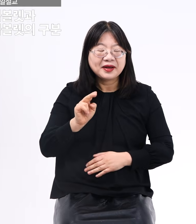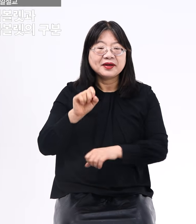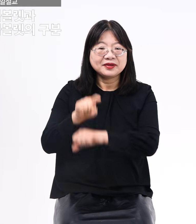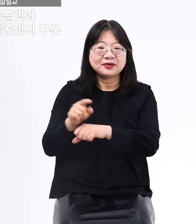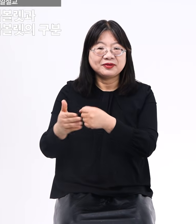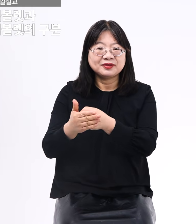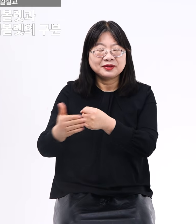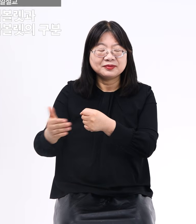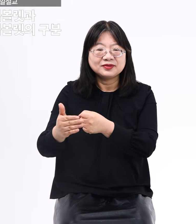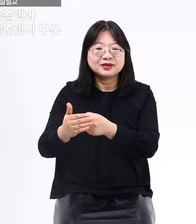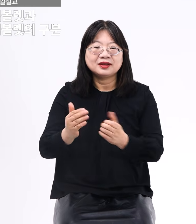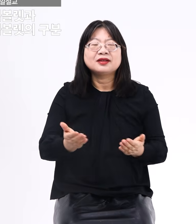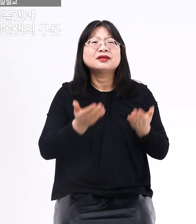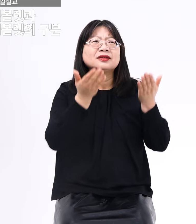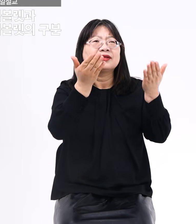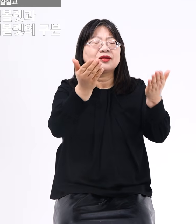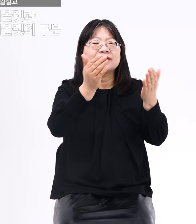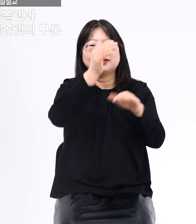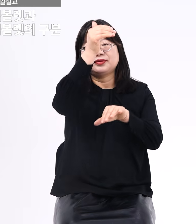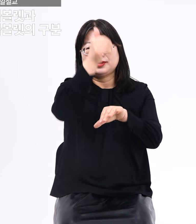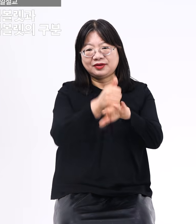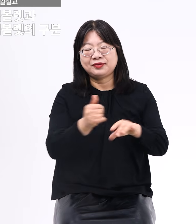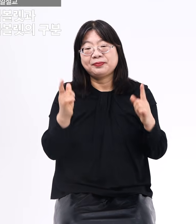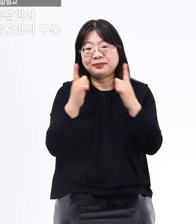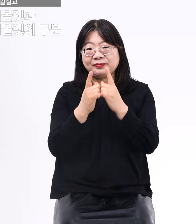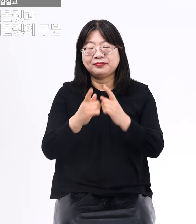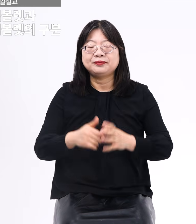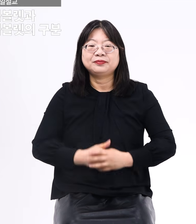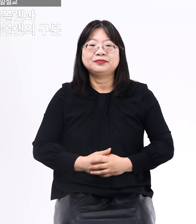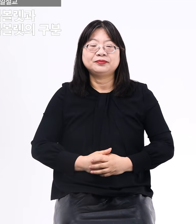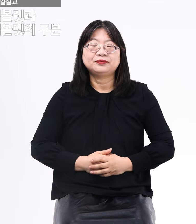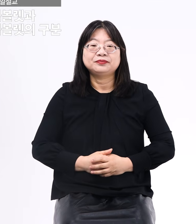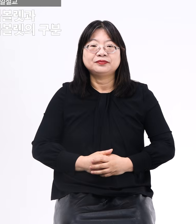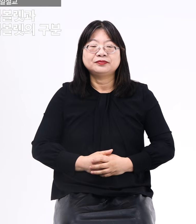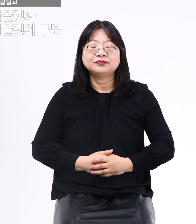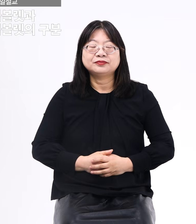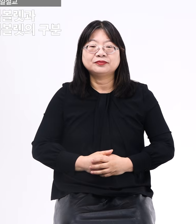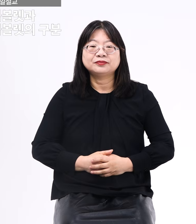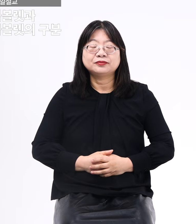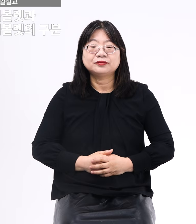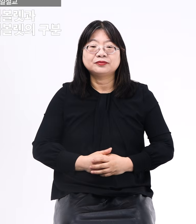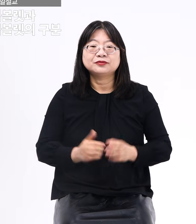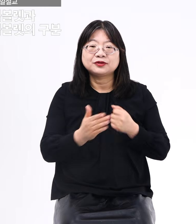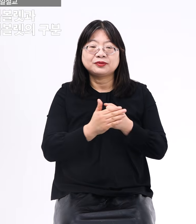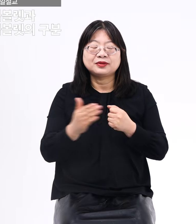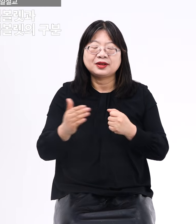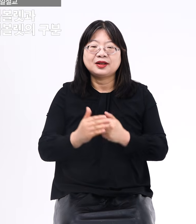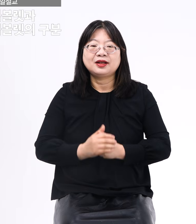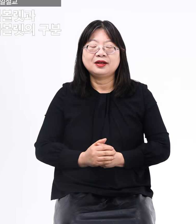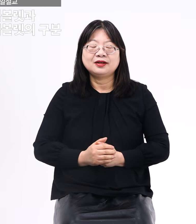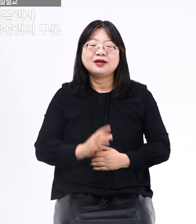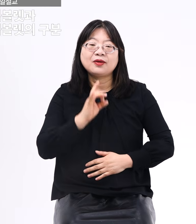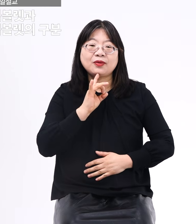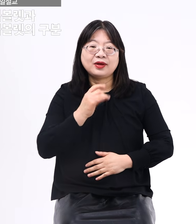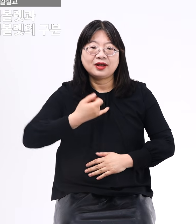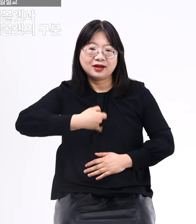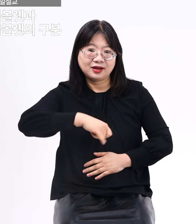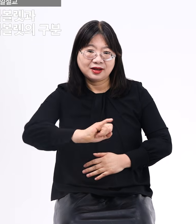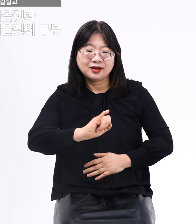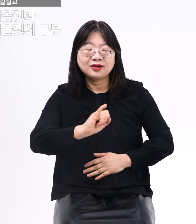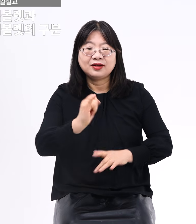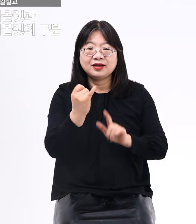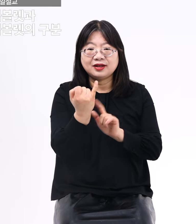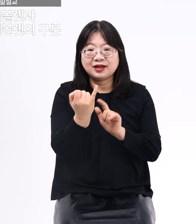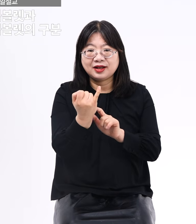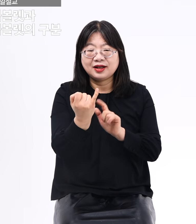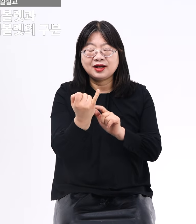바쳐지는 결과를 맞이합니다. 이렇게 해서 하나밖에 없는 외동딸 입다를